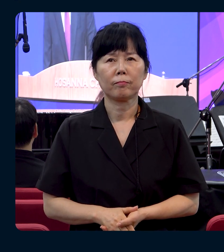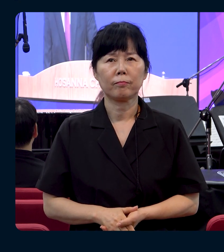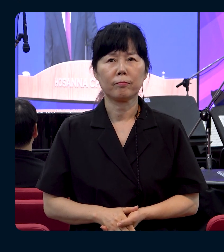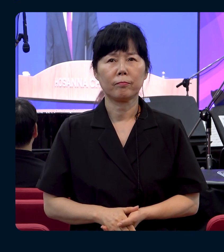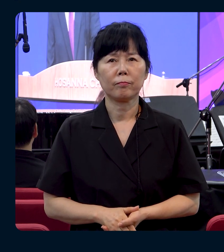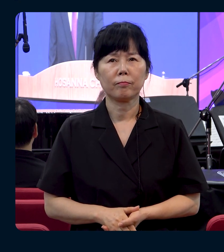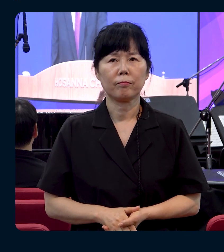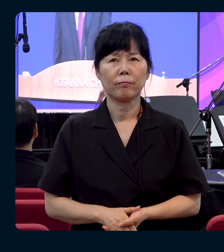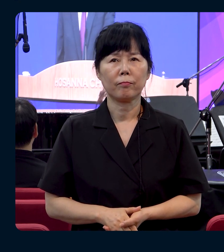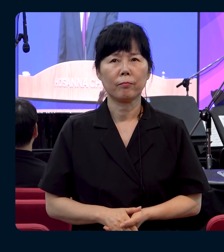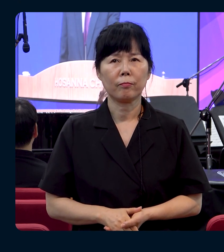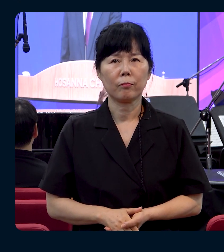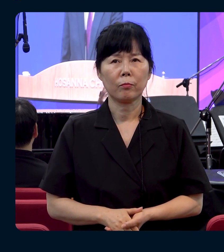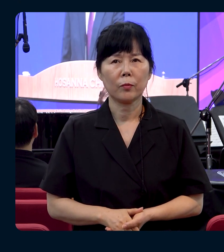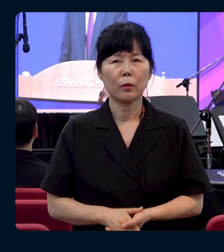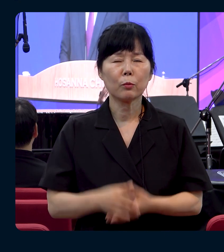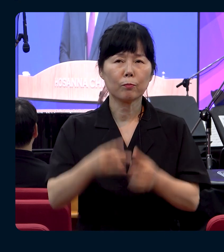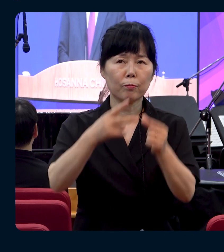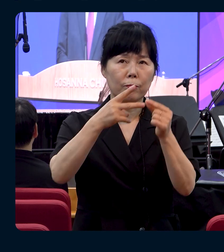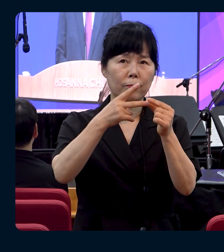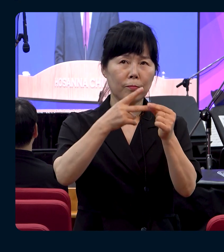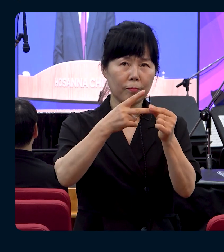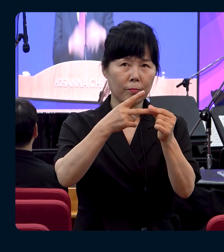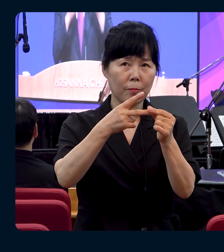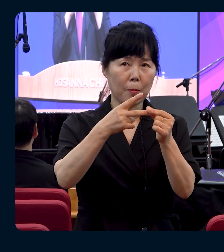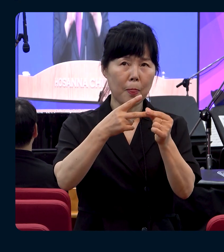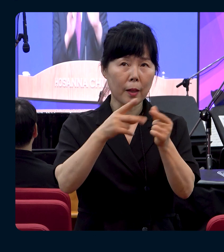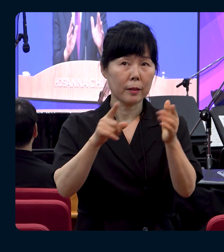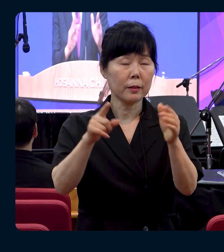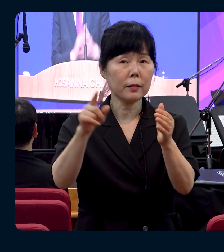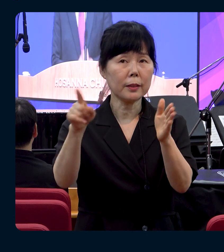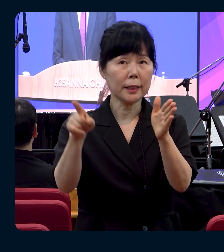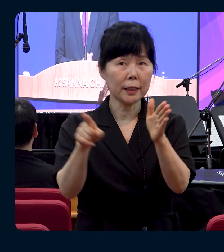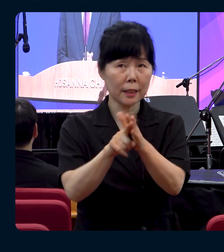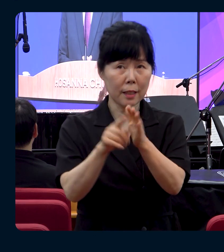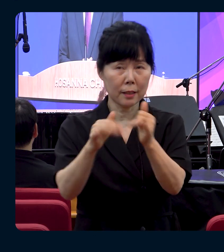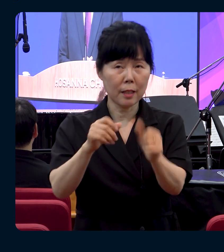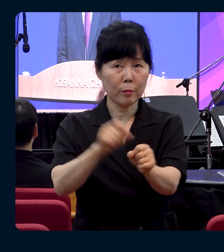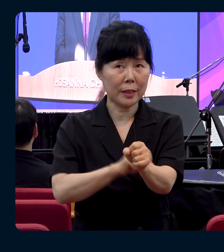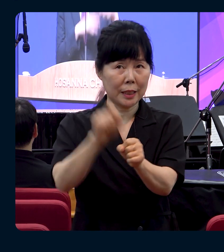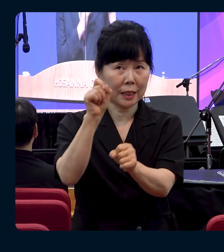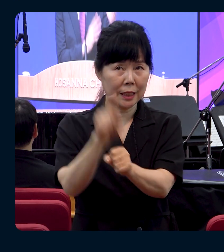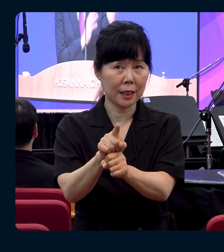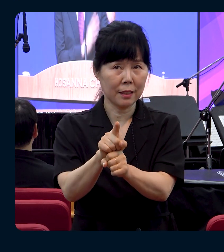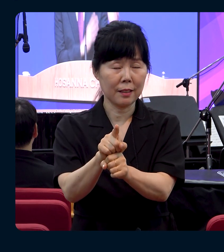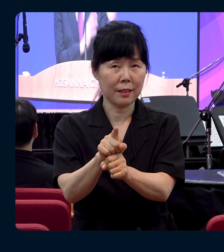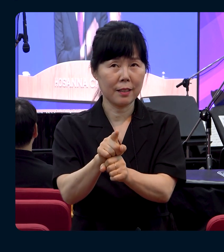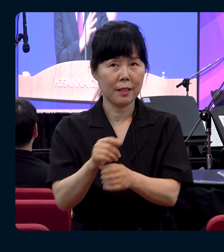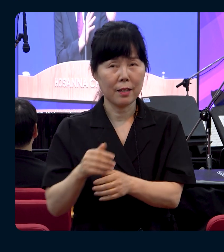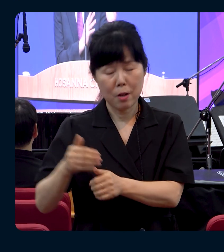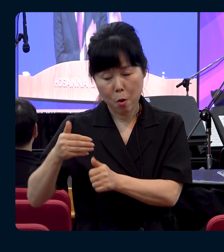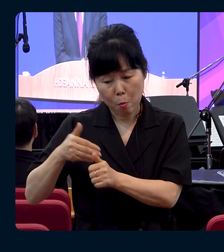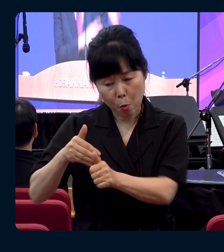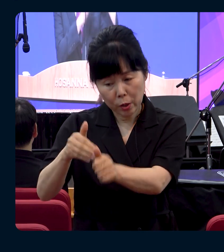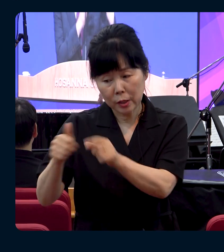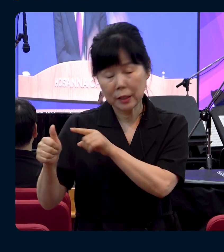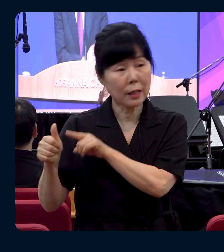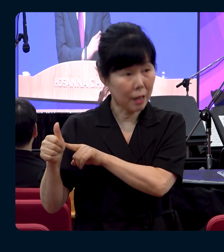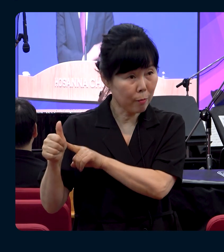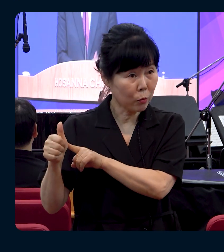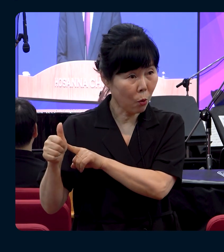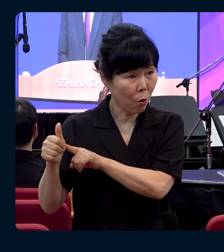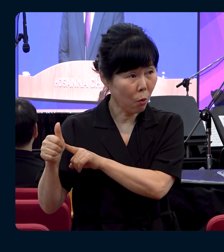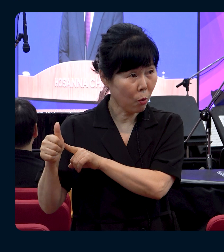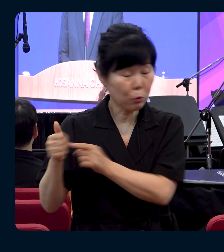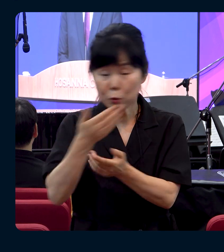자, 그런데 또 하나, 신앙인의 특징으로서 보낼 수 있는 사람보다 더